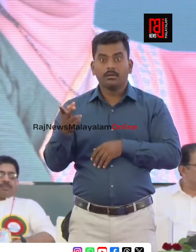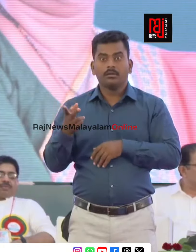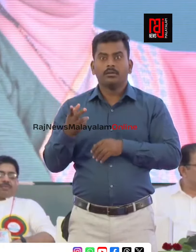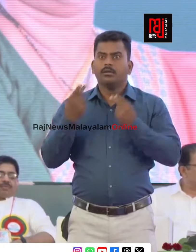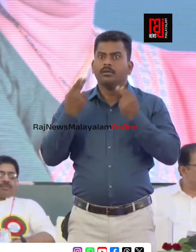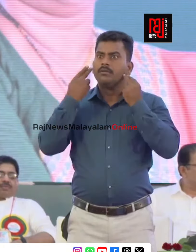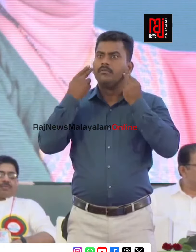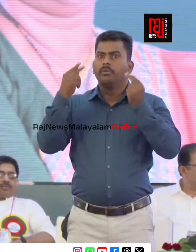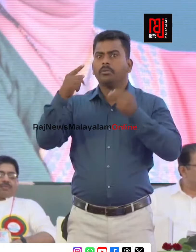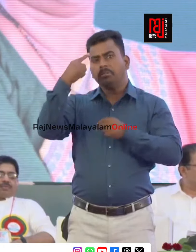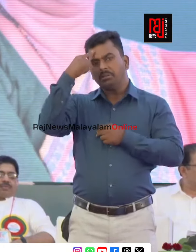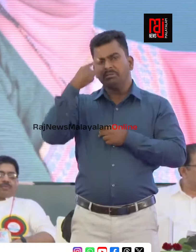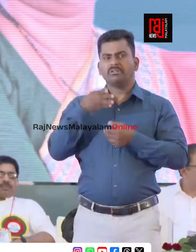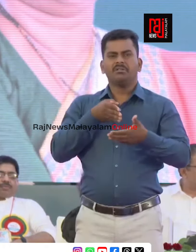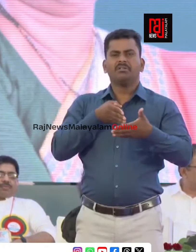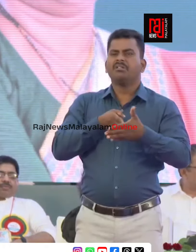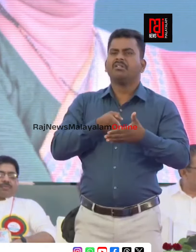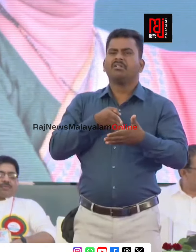പ്രതിസന്ധികളിൽ